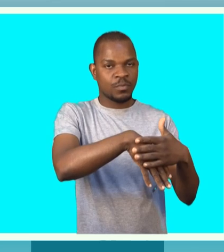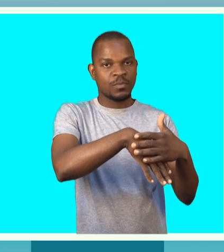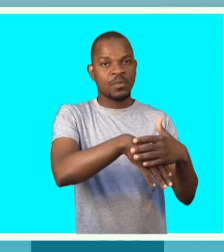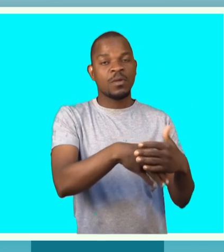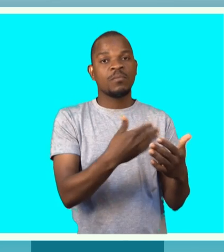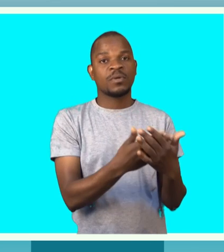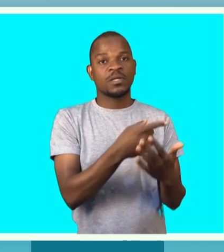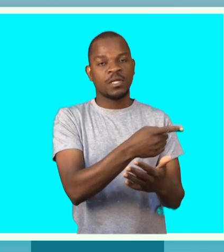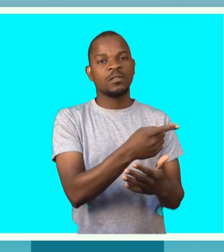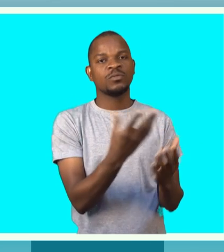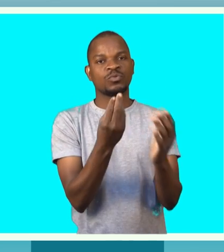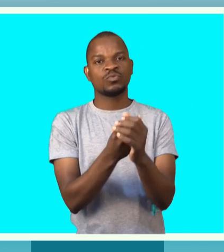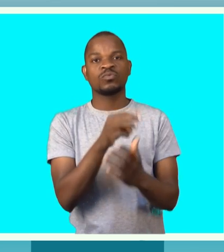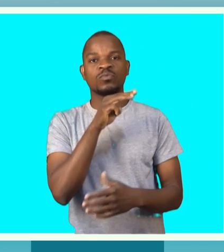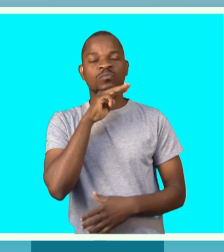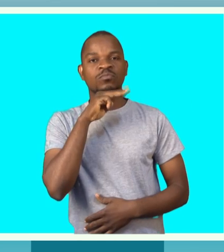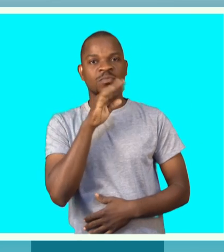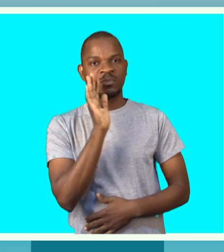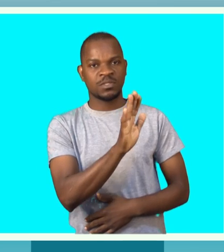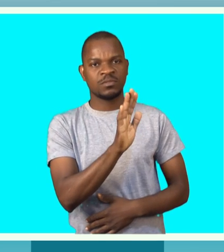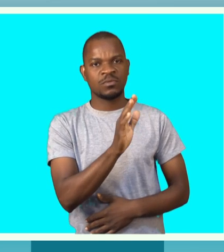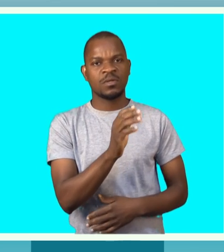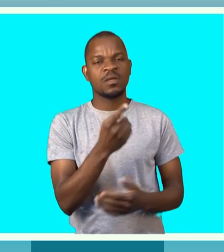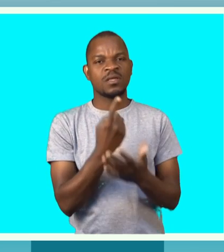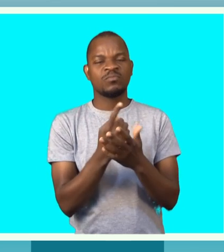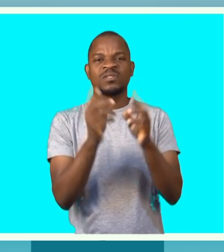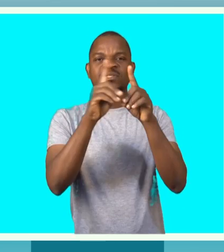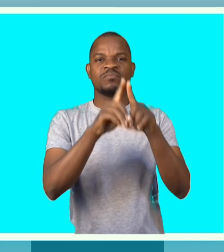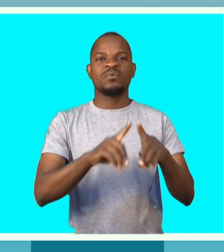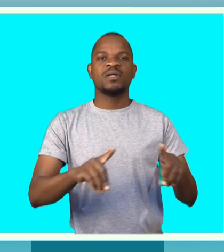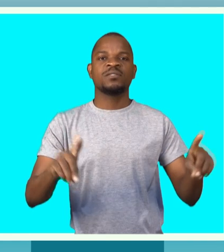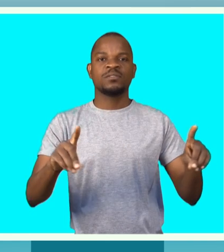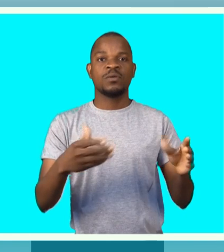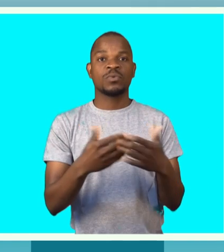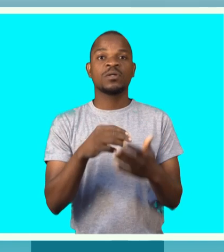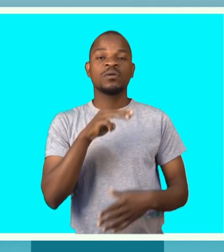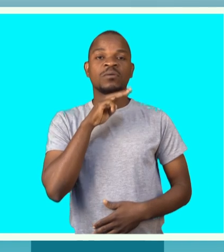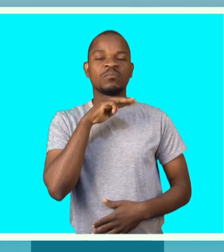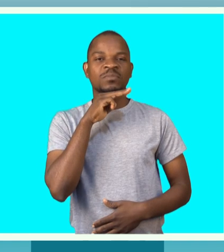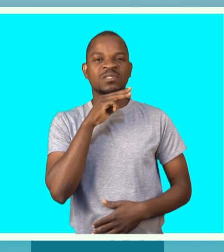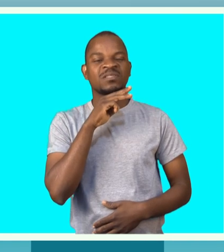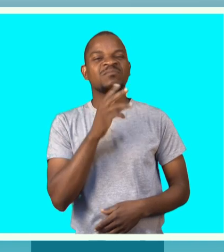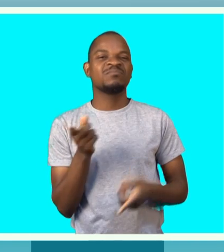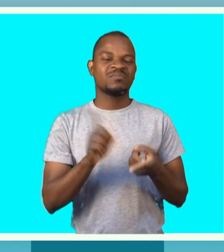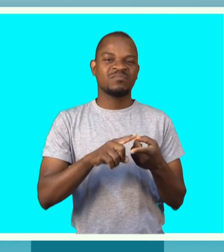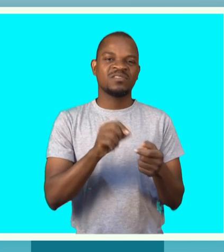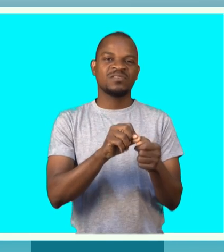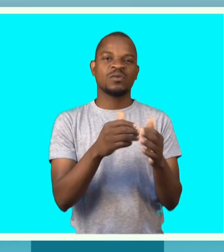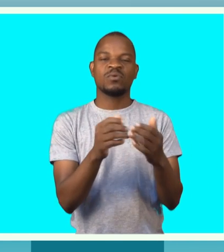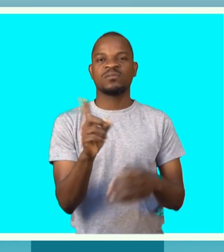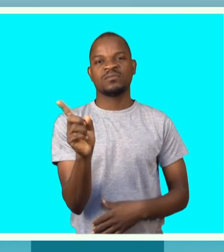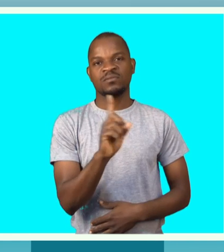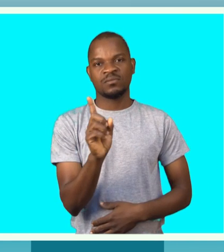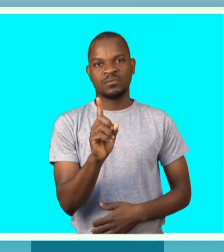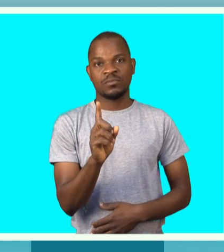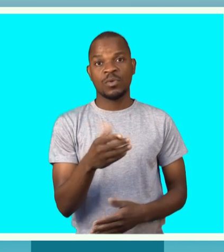ele e a mãe poderem ser apaziguados daquelas situações. Porque a mãe não volta a apaziguar aqui. Porque